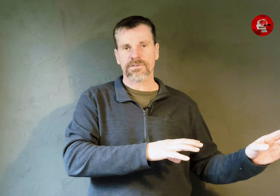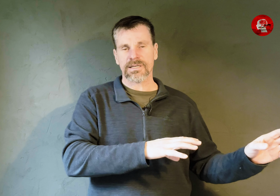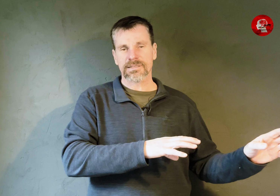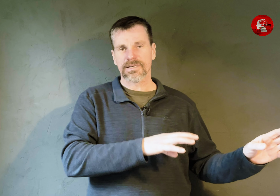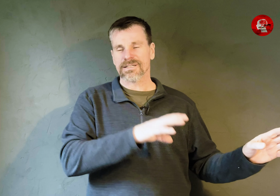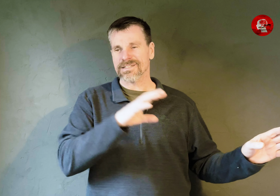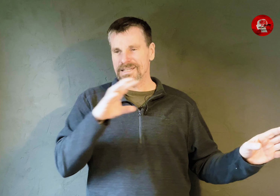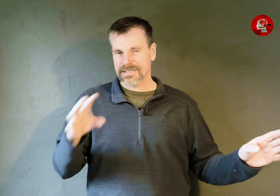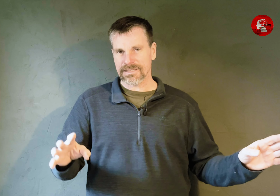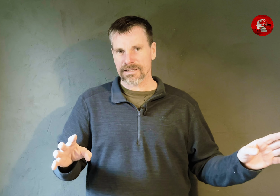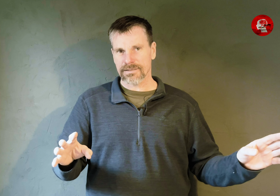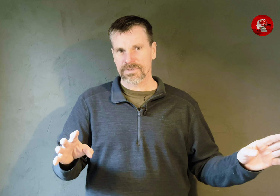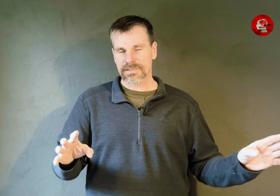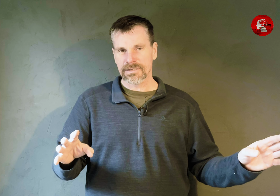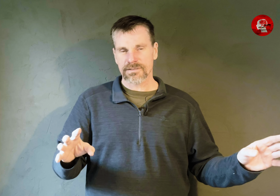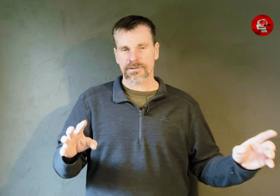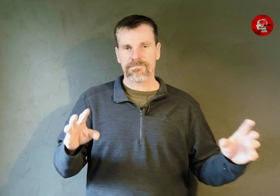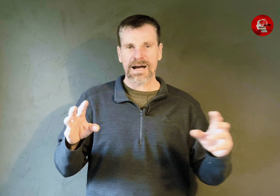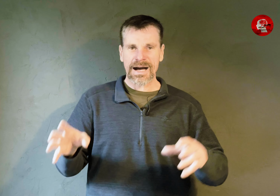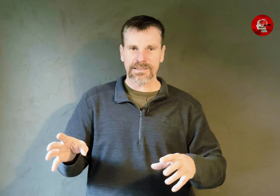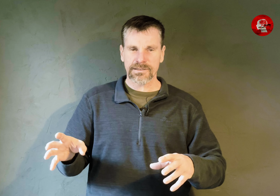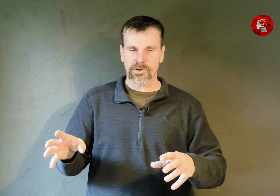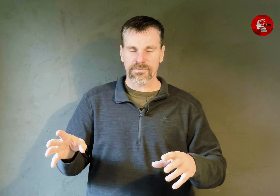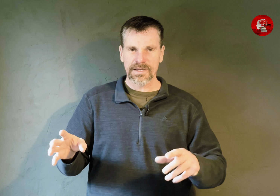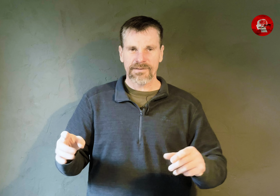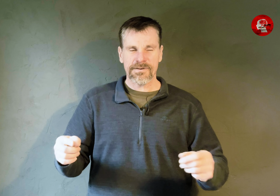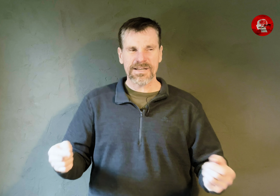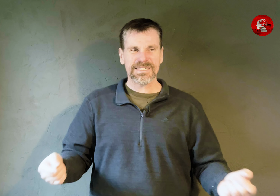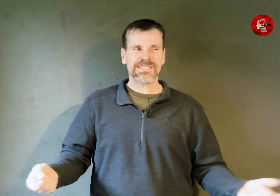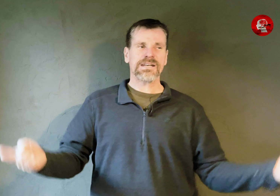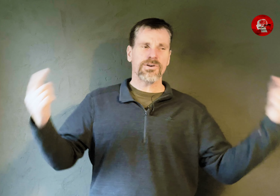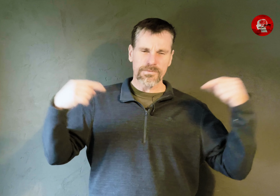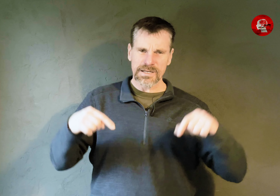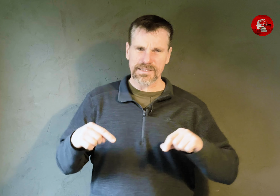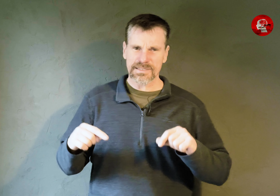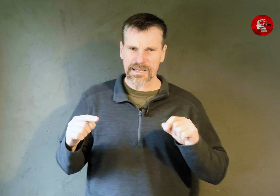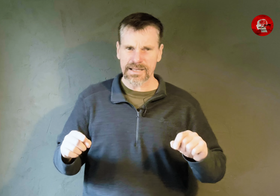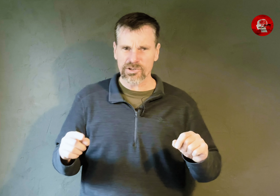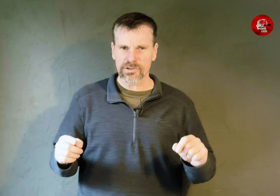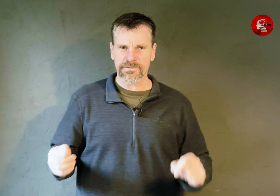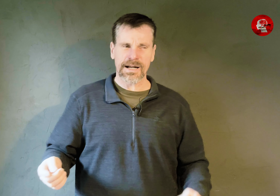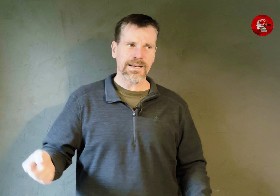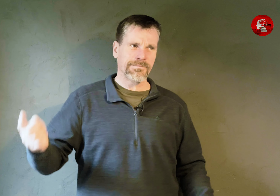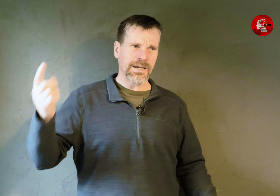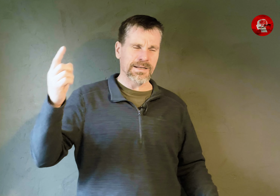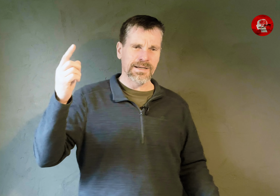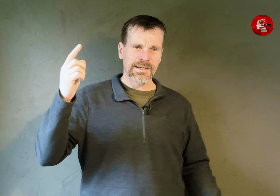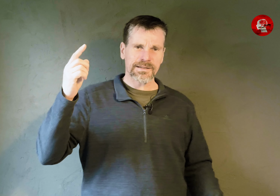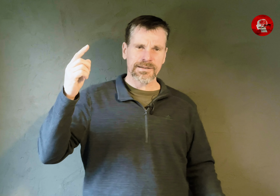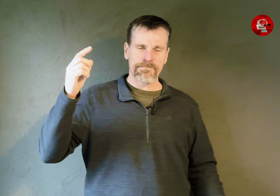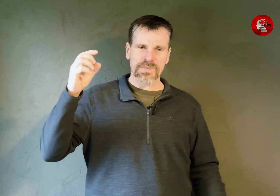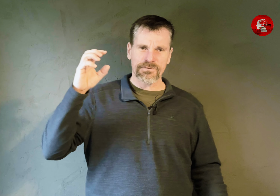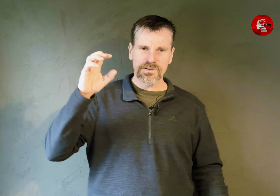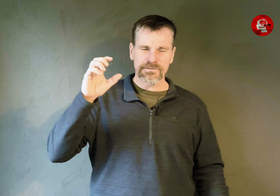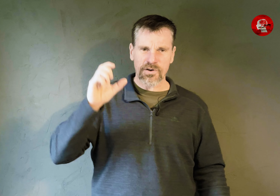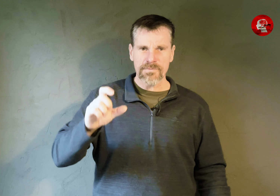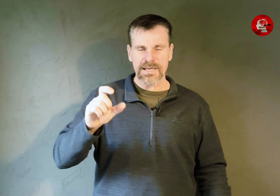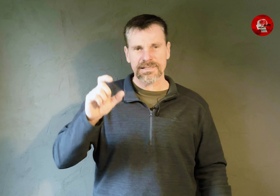kennt nicht die ergebnisse sondern war harter drauf wenn man sich dann noch überlegt dass der kantenschliff allgemein für den vollmeißel